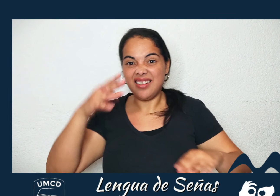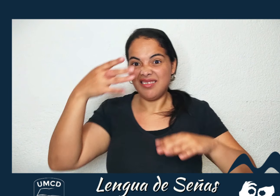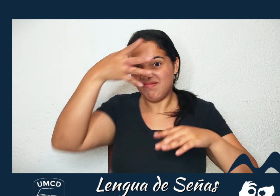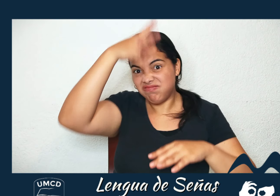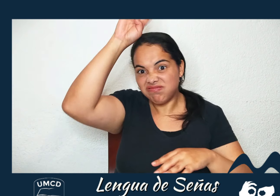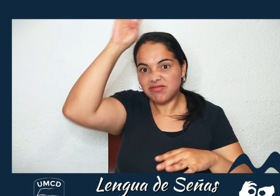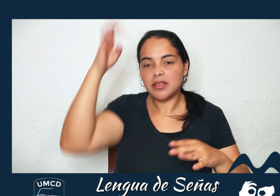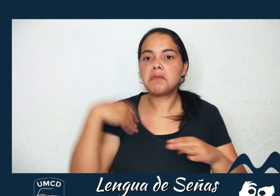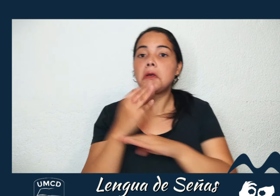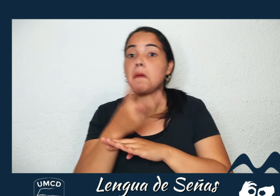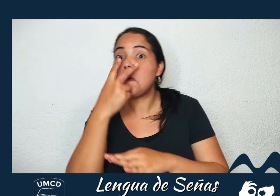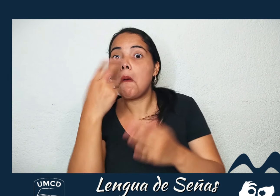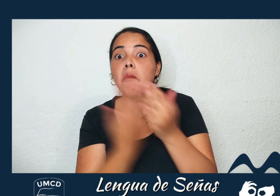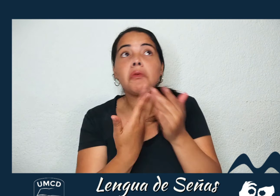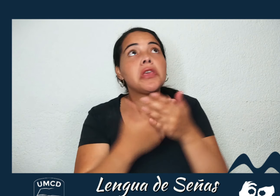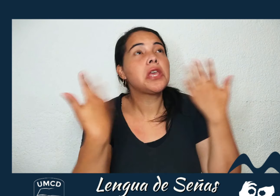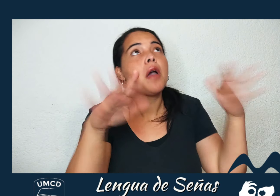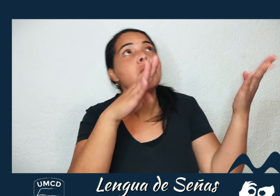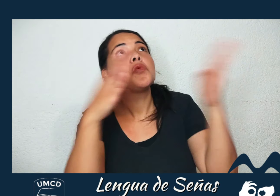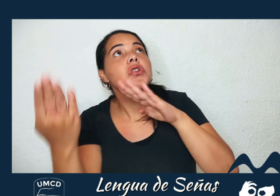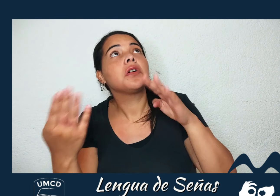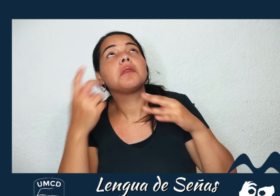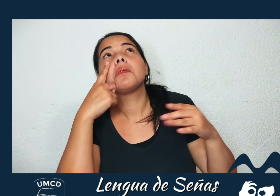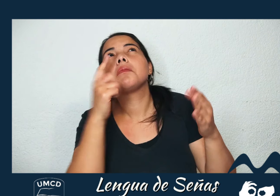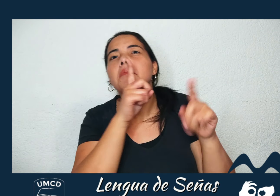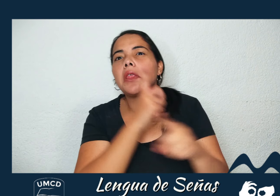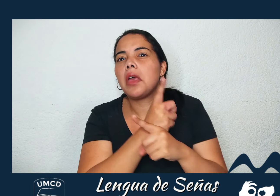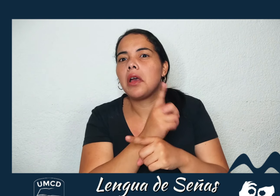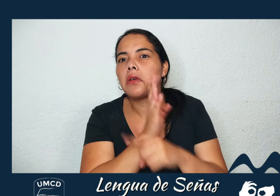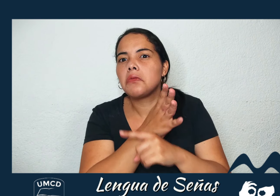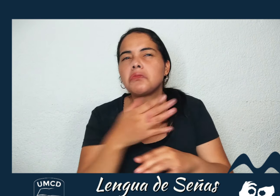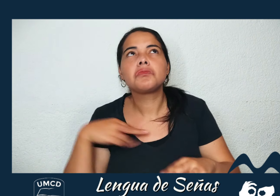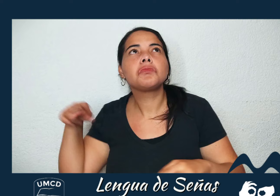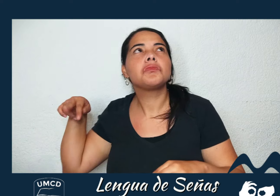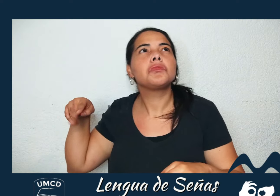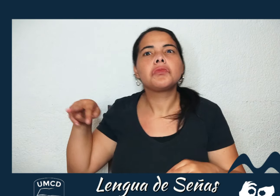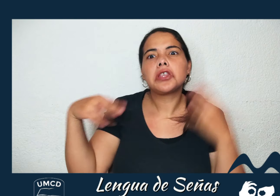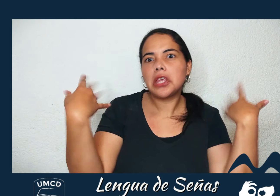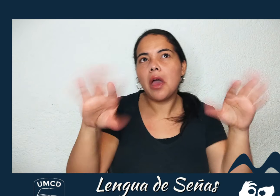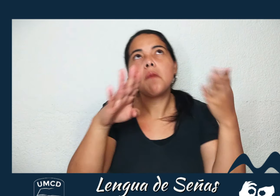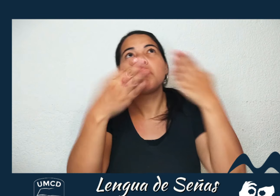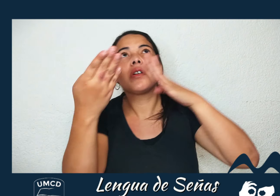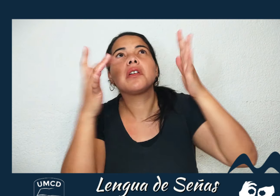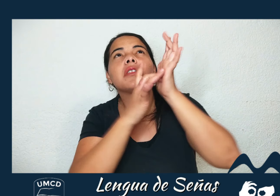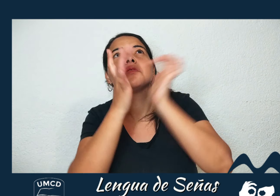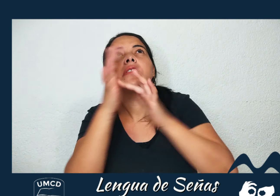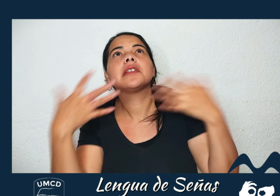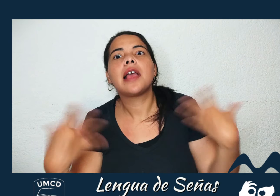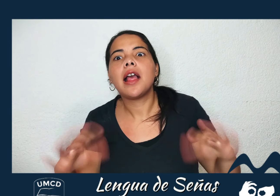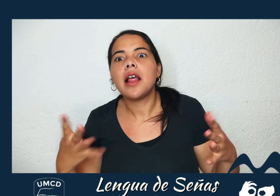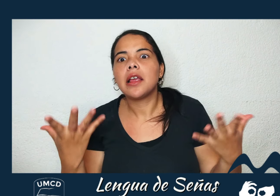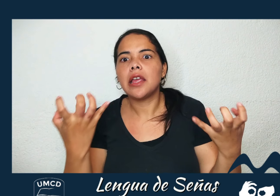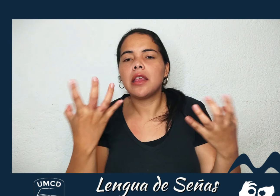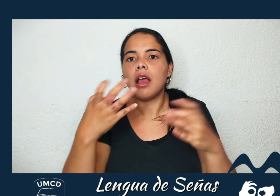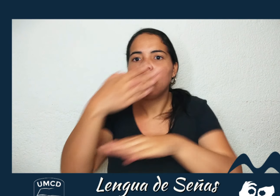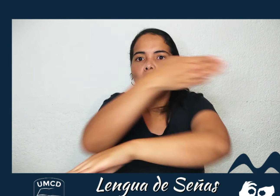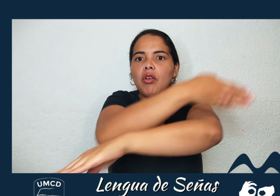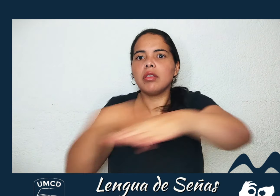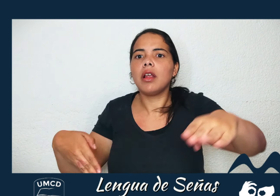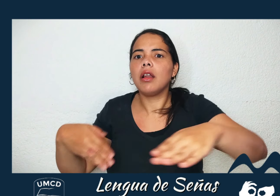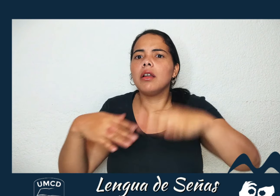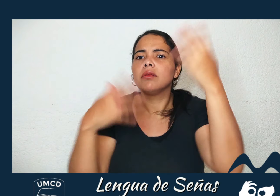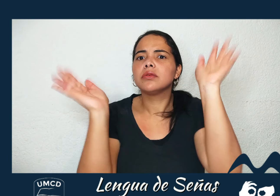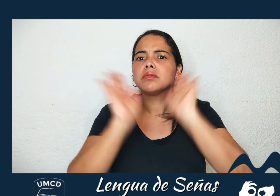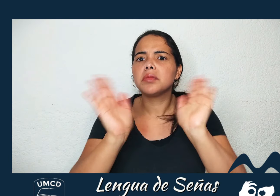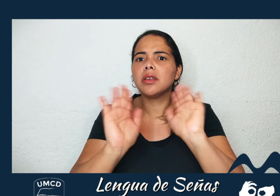quedara colgado, porque al otro día era día de reposo, vienen a ver si estaba muerto e iban a cortarle las